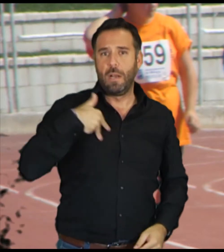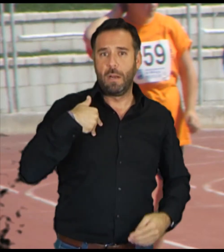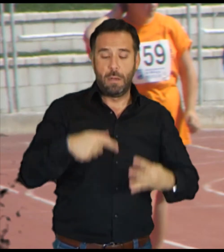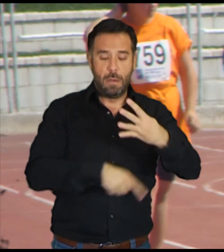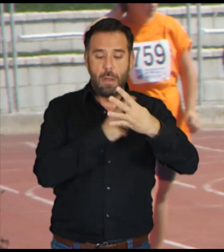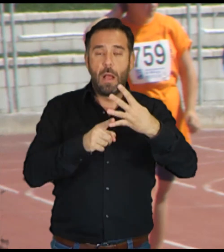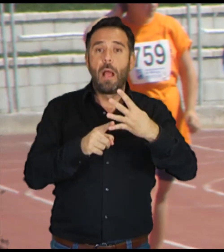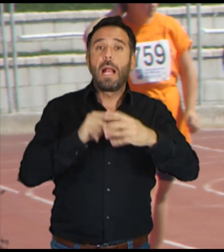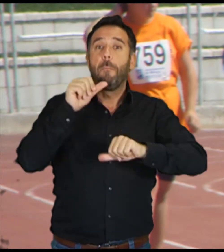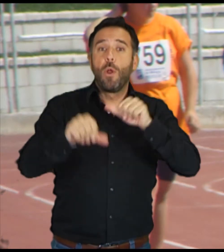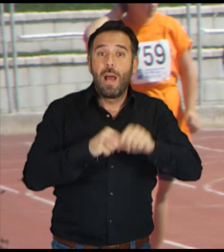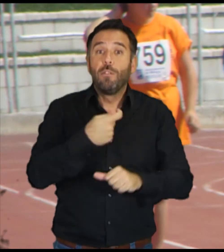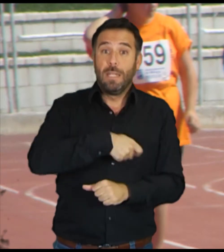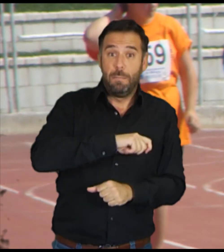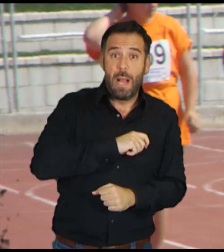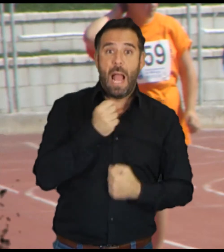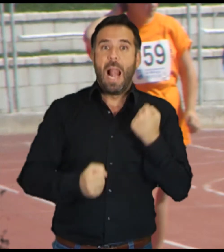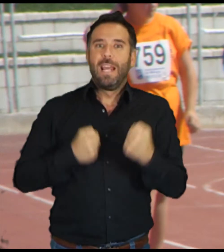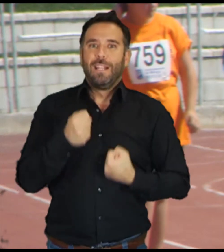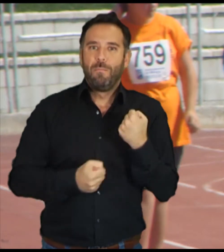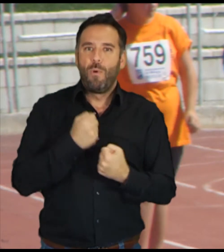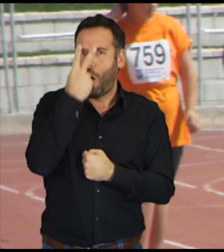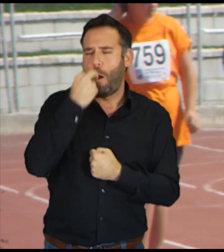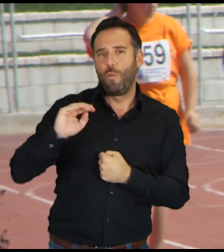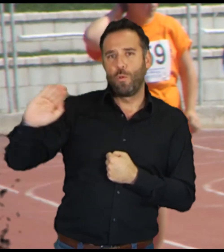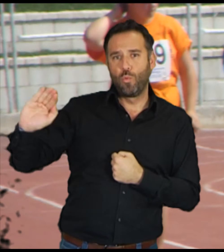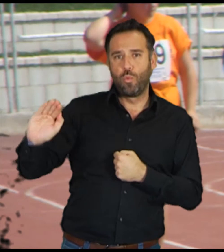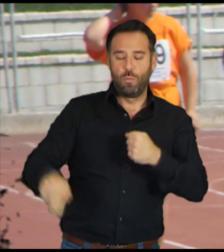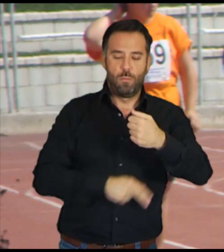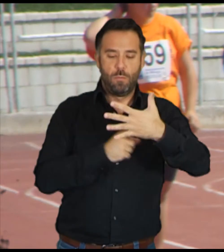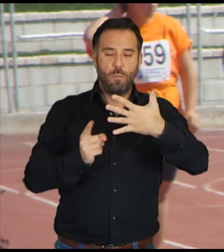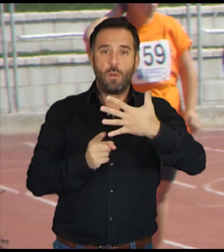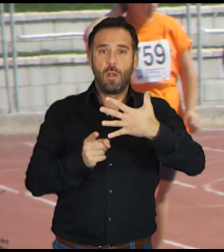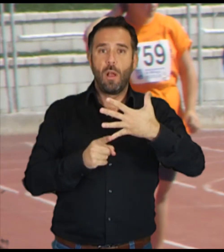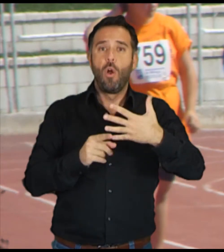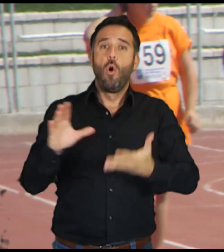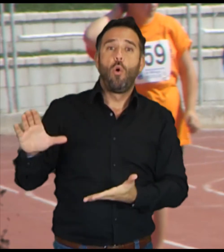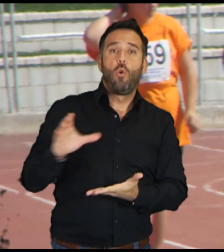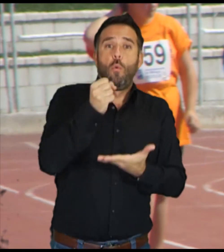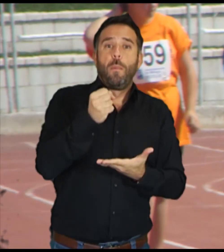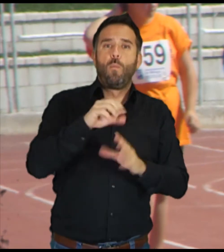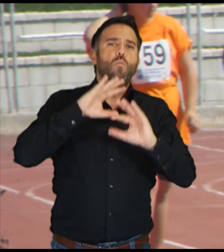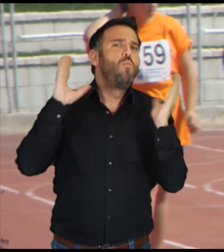España de Atletismo de la 11 La Copa del Mundo de Esgrima en Silla de Ruedas